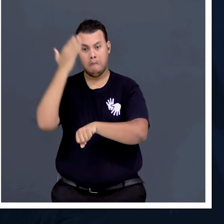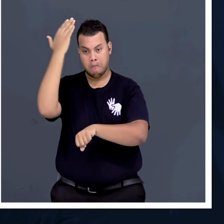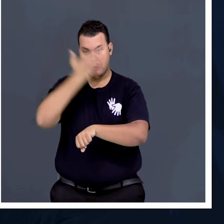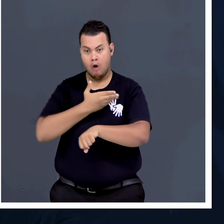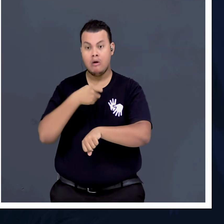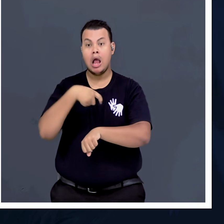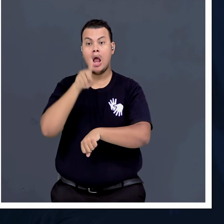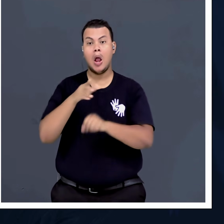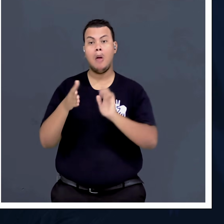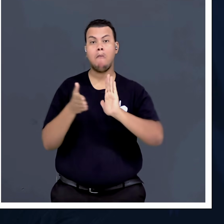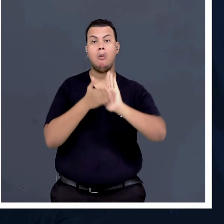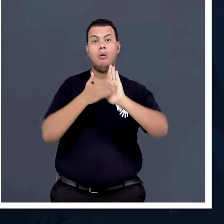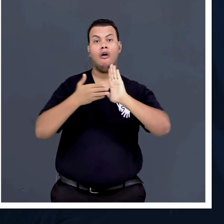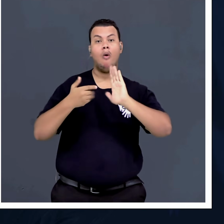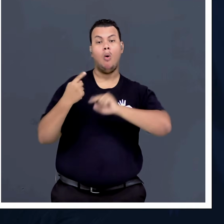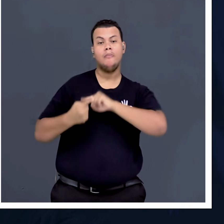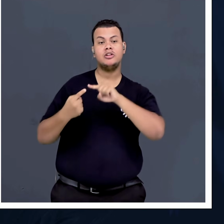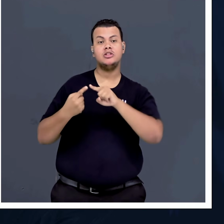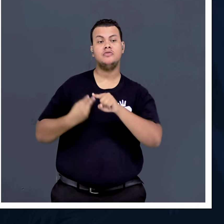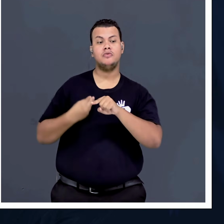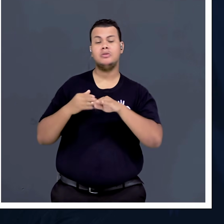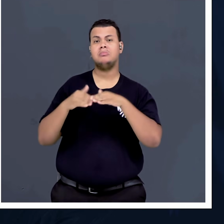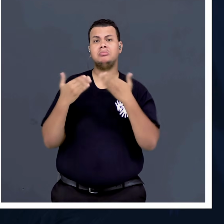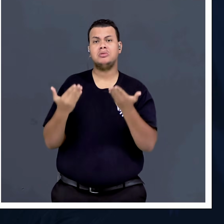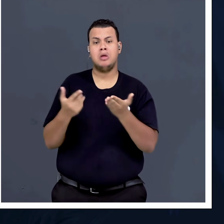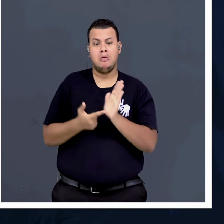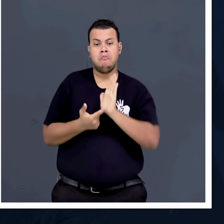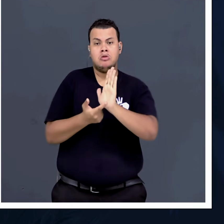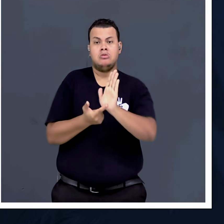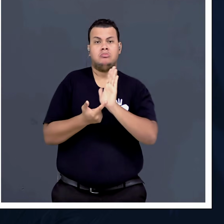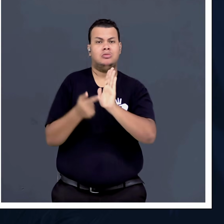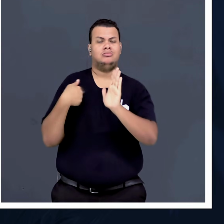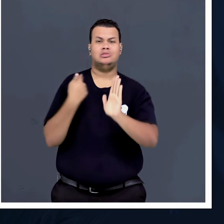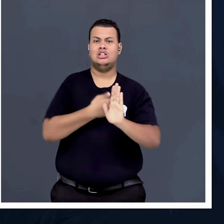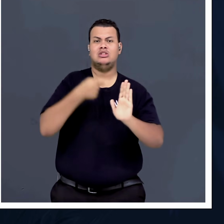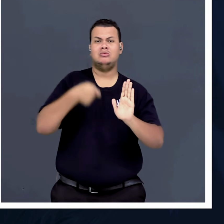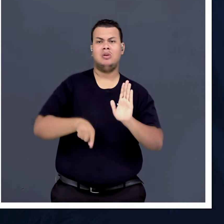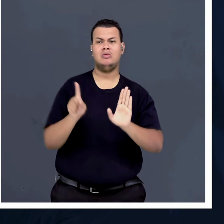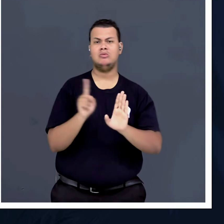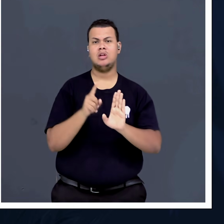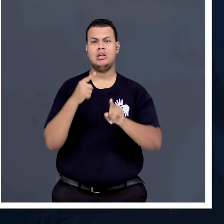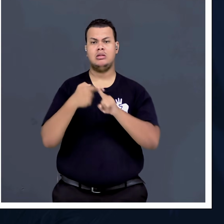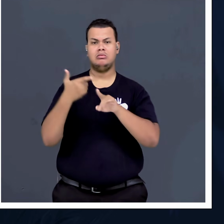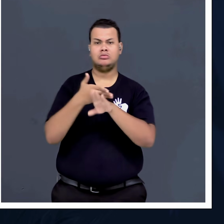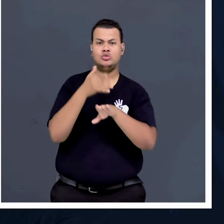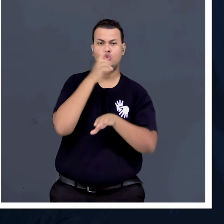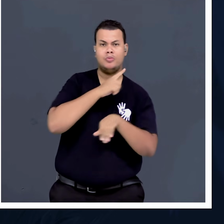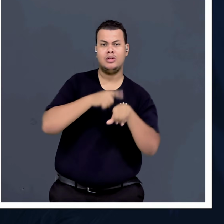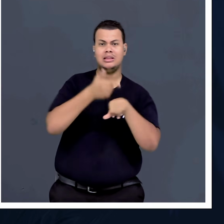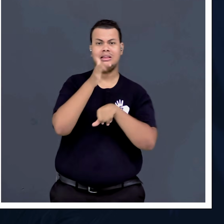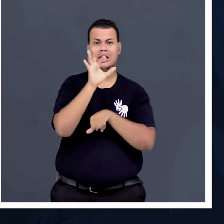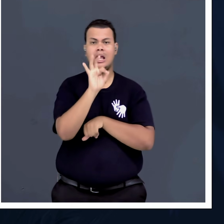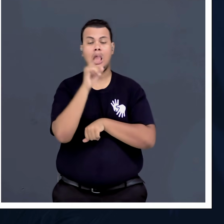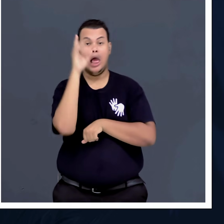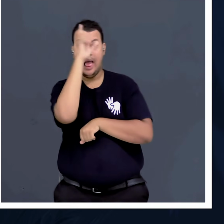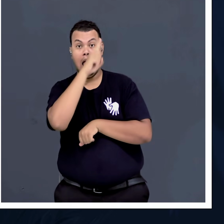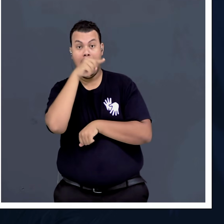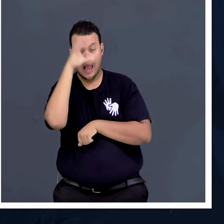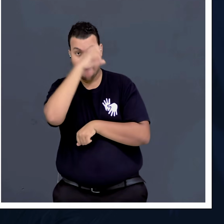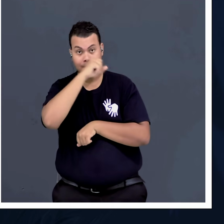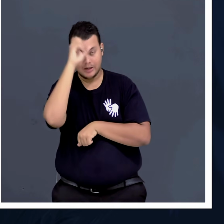qual é o nosso propósito, para o que fomos chamados, porque estamos aqui no domingo às 10 da manhã para